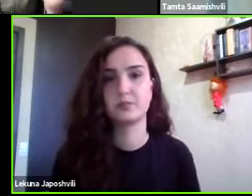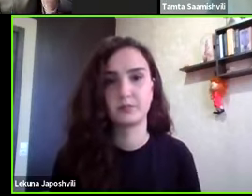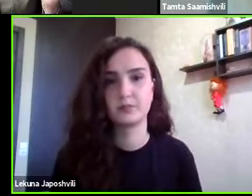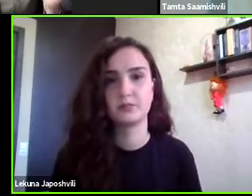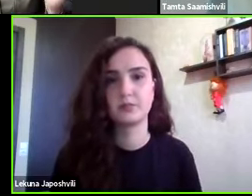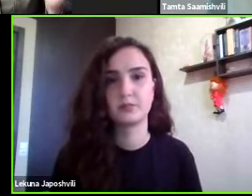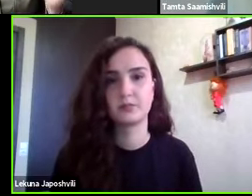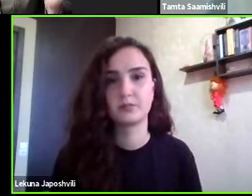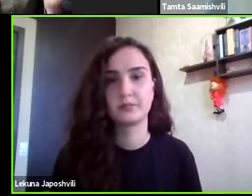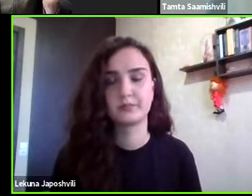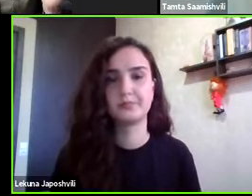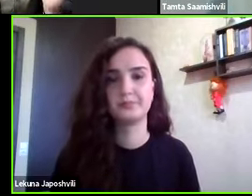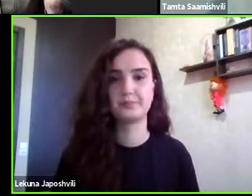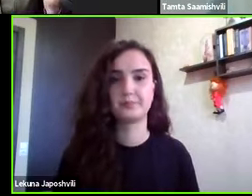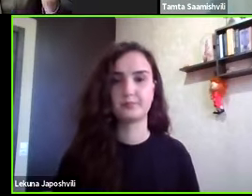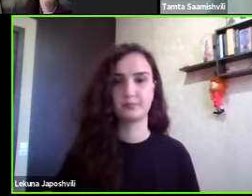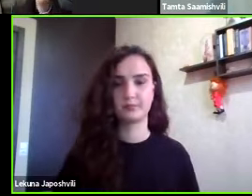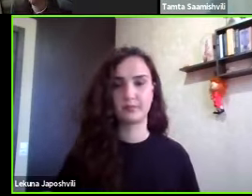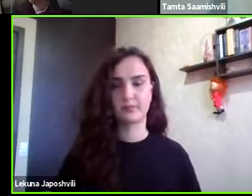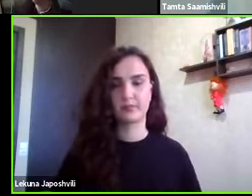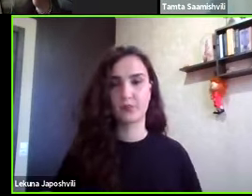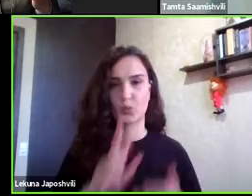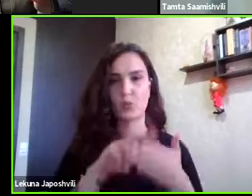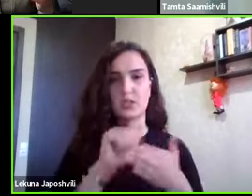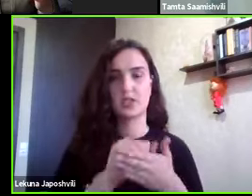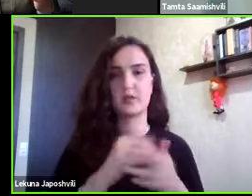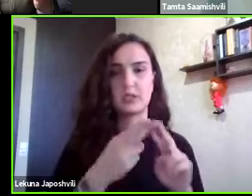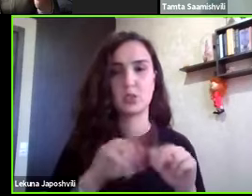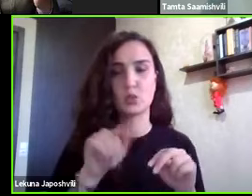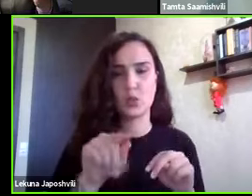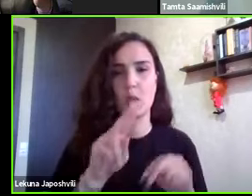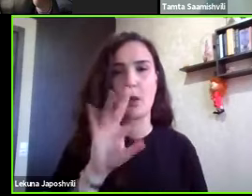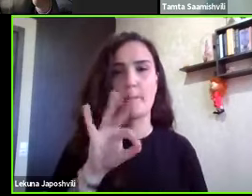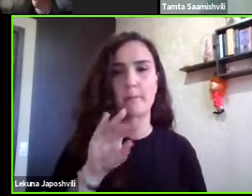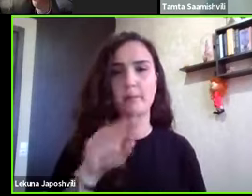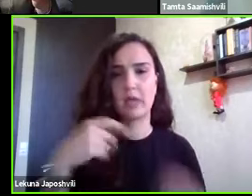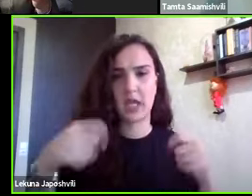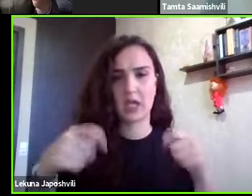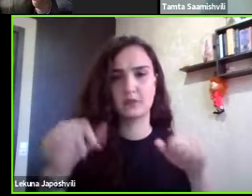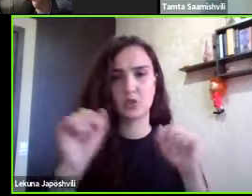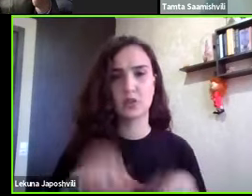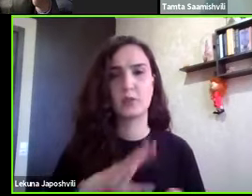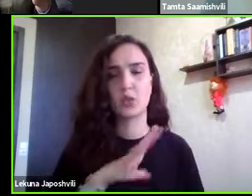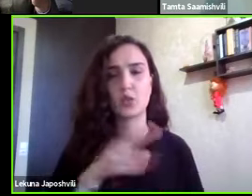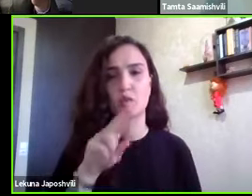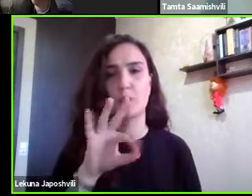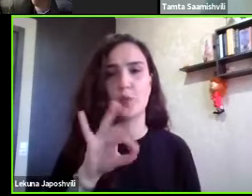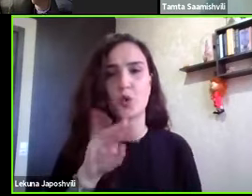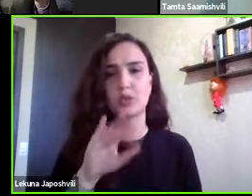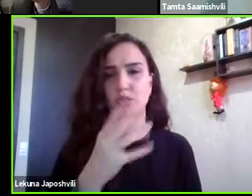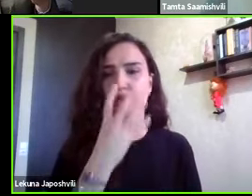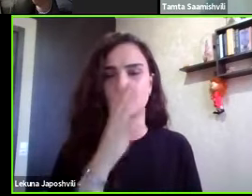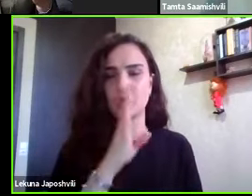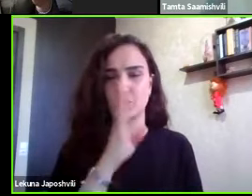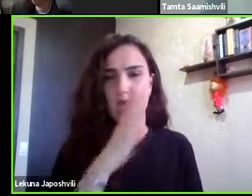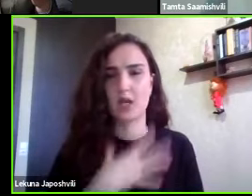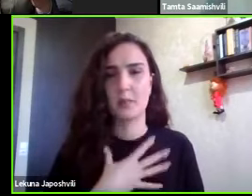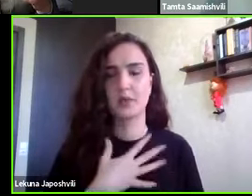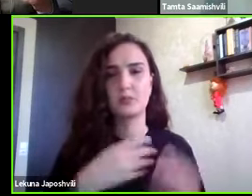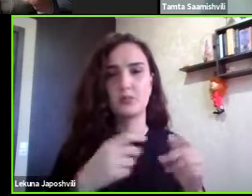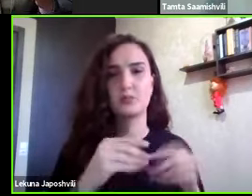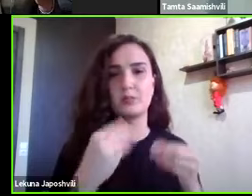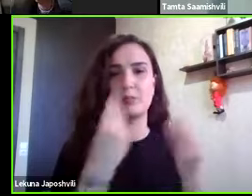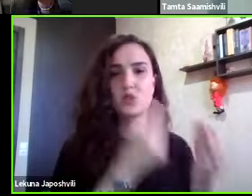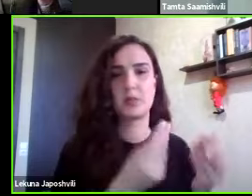გესმის. დიახ, უკაცრავად. ესე იგი, პორტატული გაყიდვა შეიძლება გამოჩნდეს პორტატული ჟანგბადის მიმწოდებელი აპარატები,